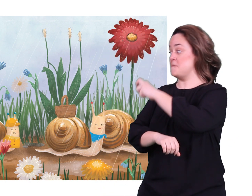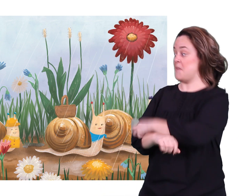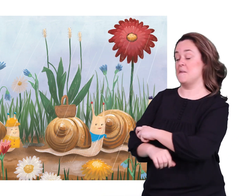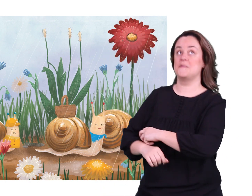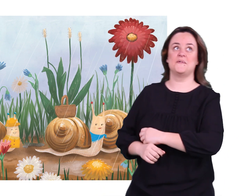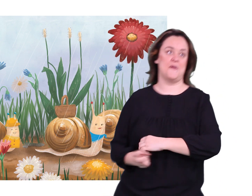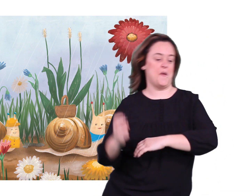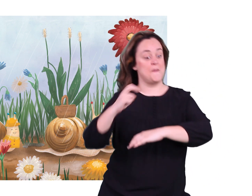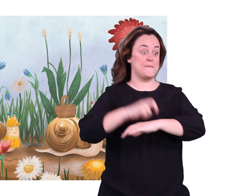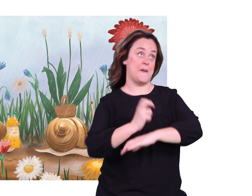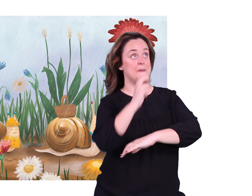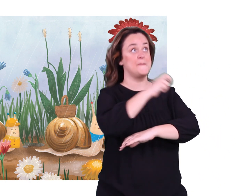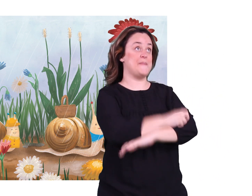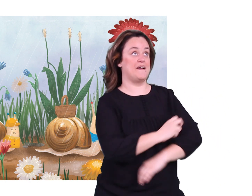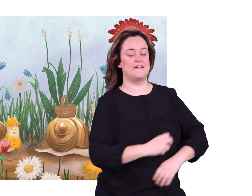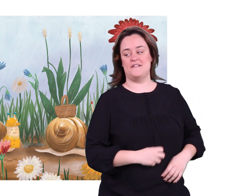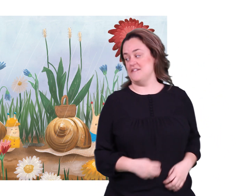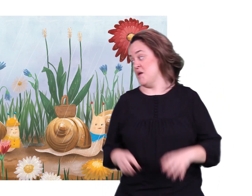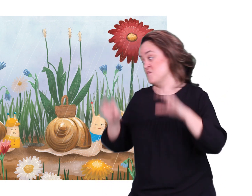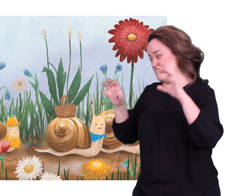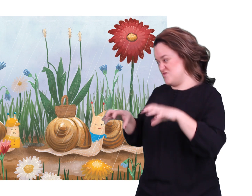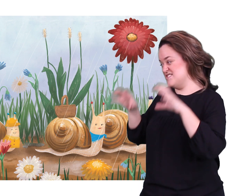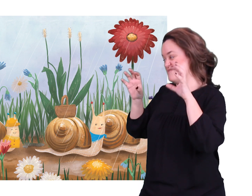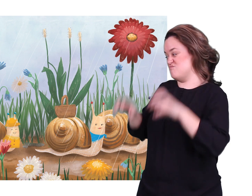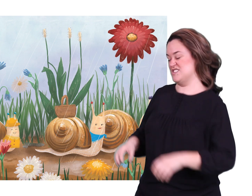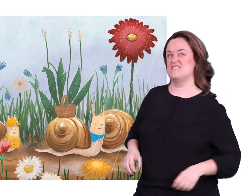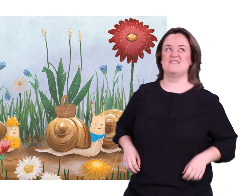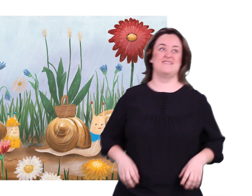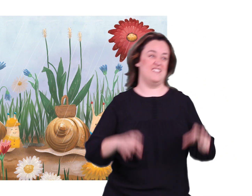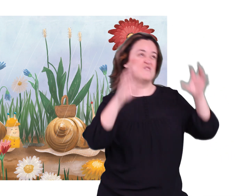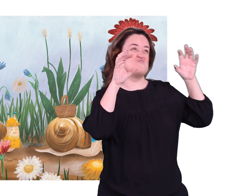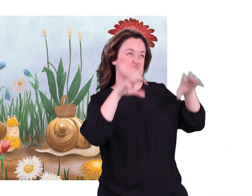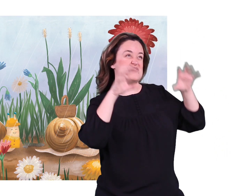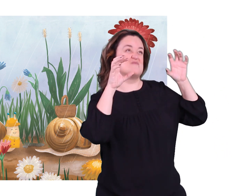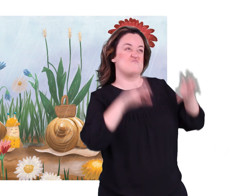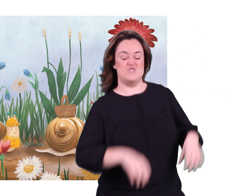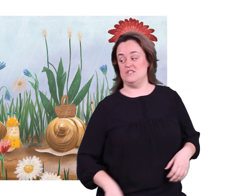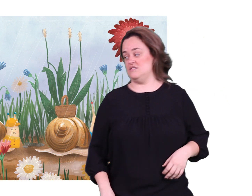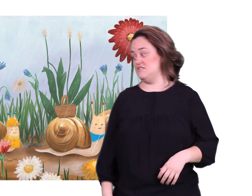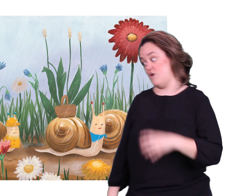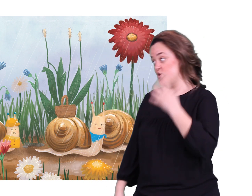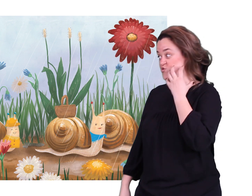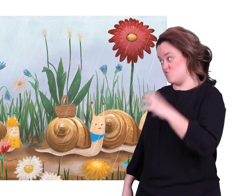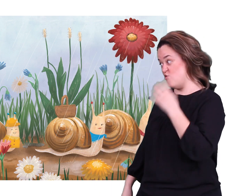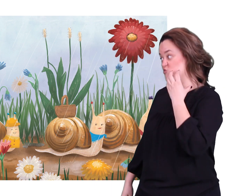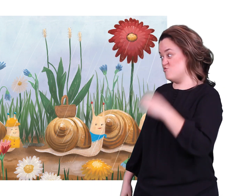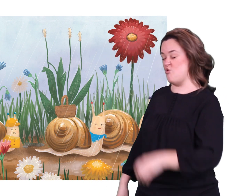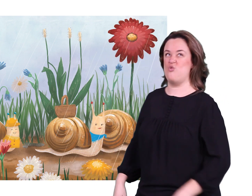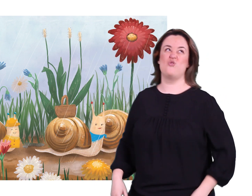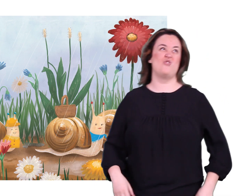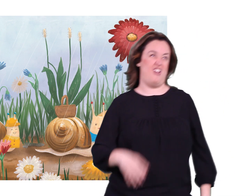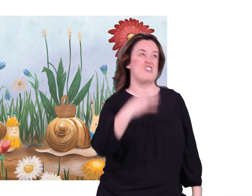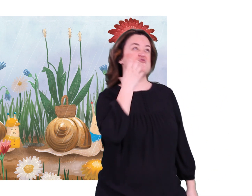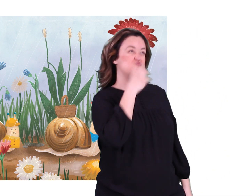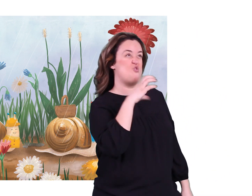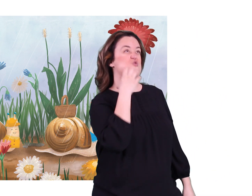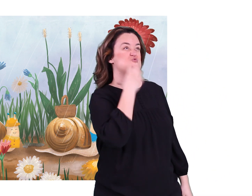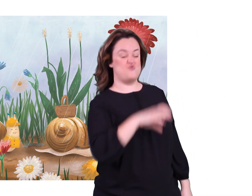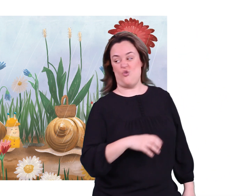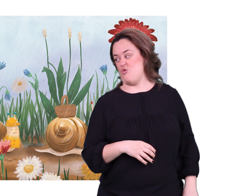Boing, boing, boing, boing, il pleut, il mouille. Il fait chaud, il fait trop